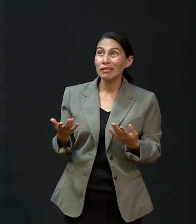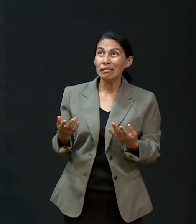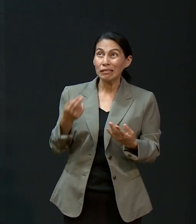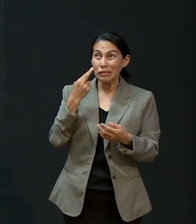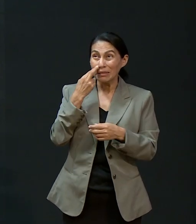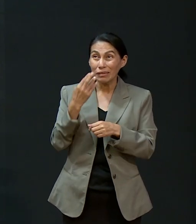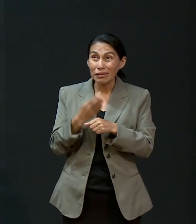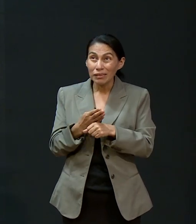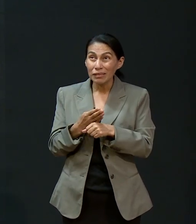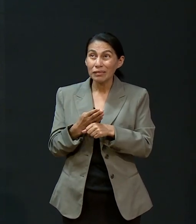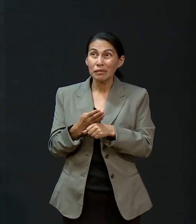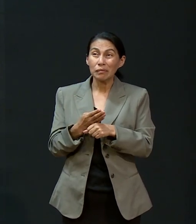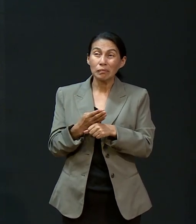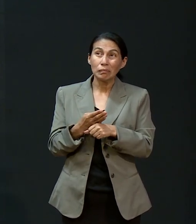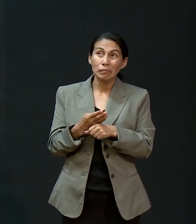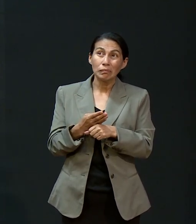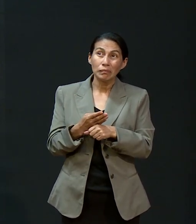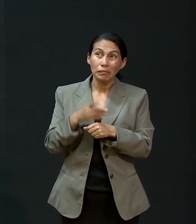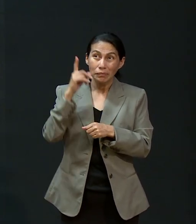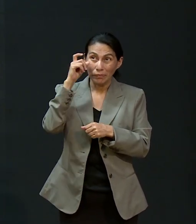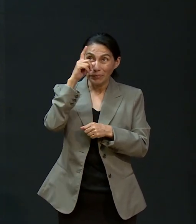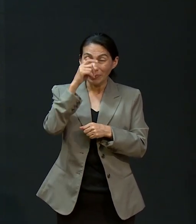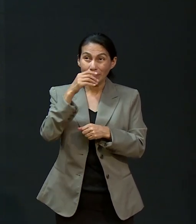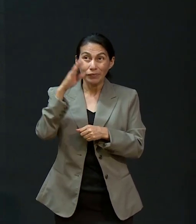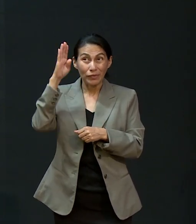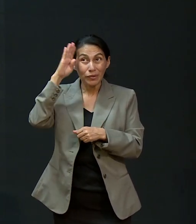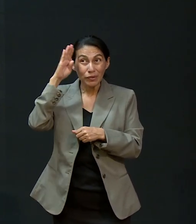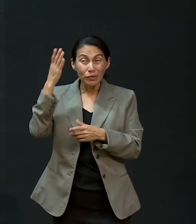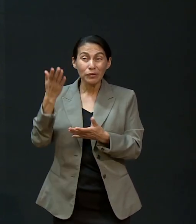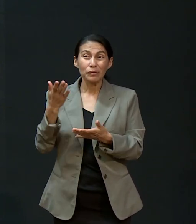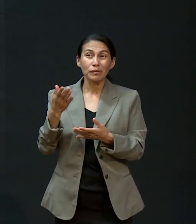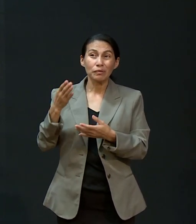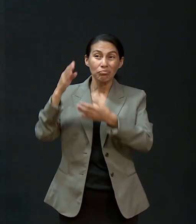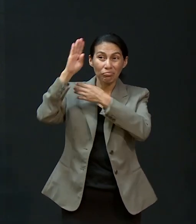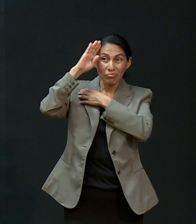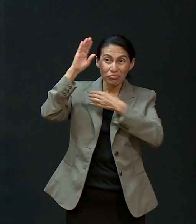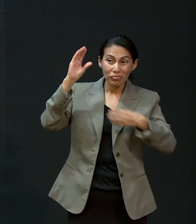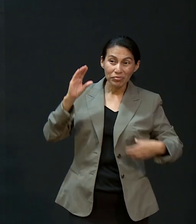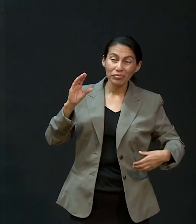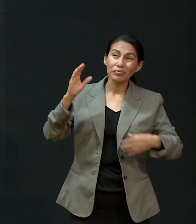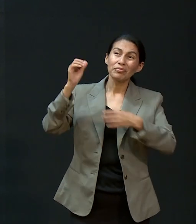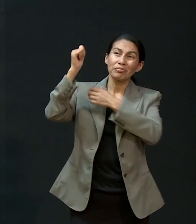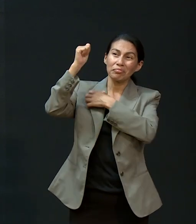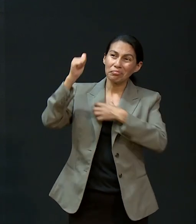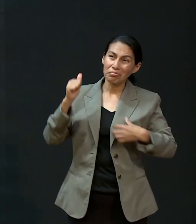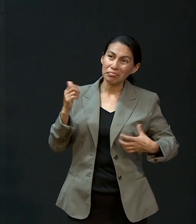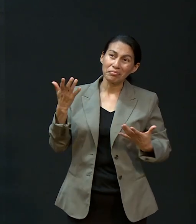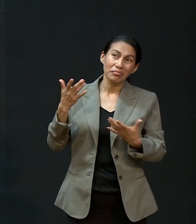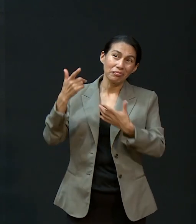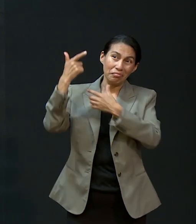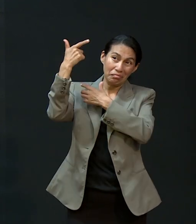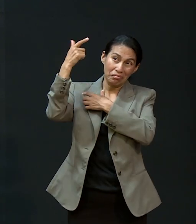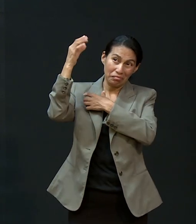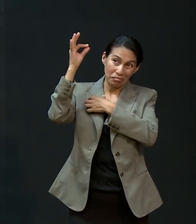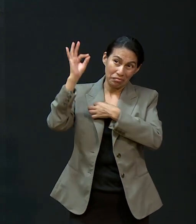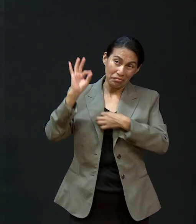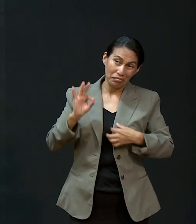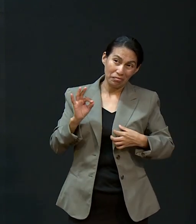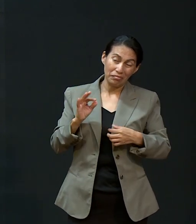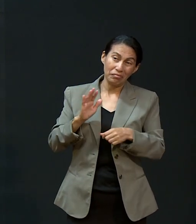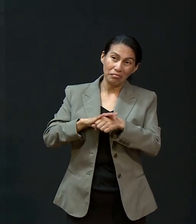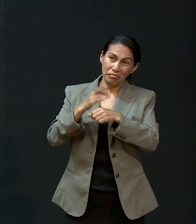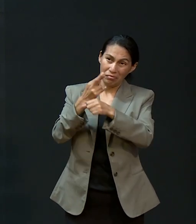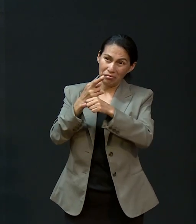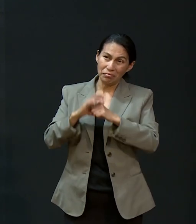tengo estas responsabilidades, más aparte pues estar en los clubes, estar participando en actividades de la iglesia,